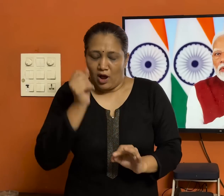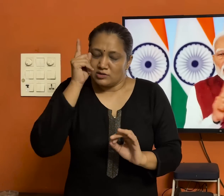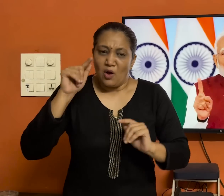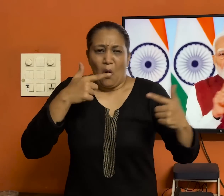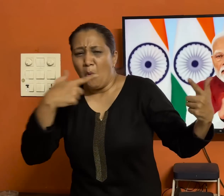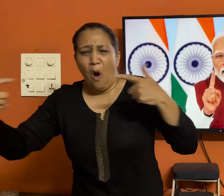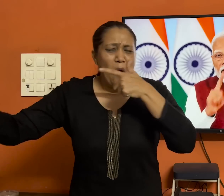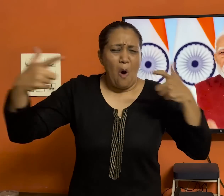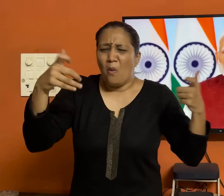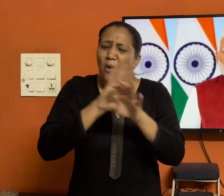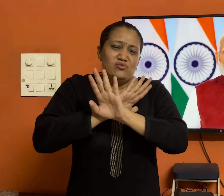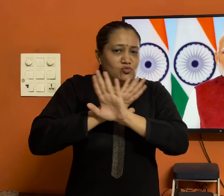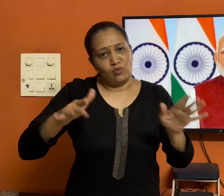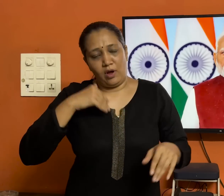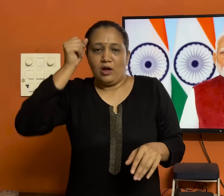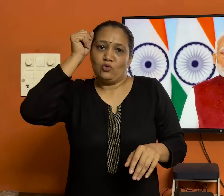युद्ध का नहीं है,